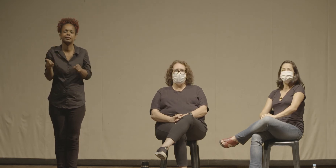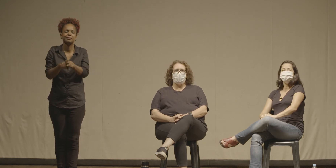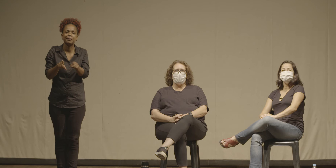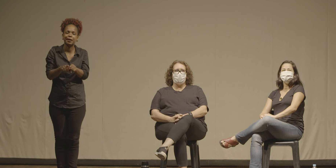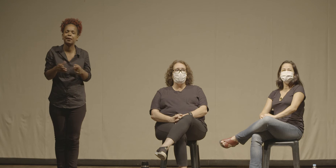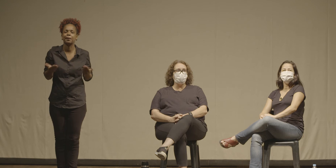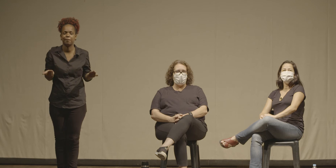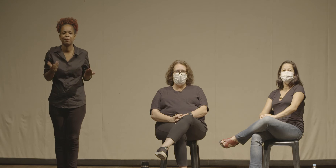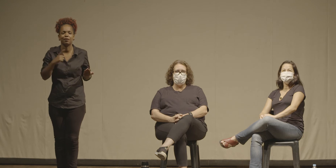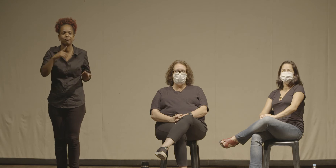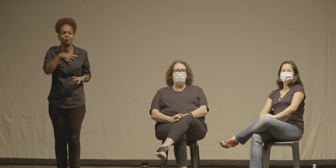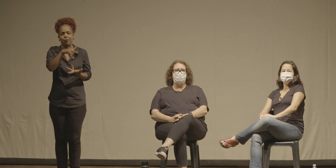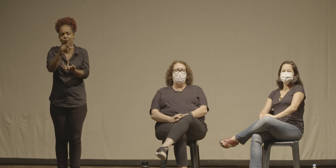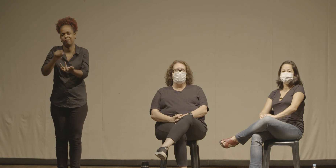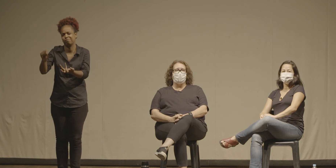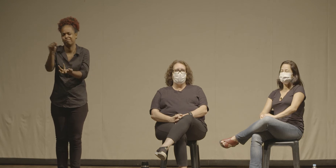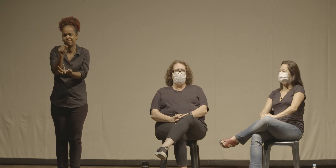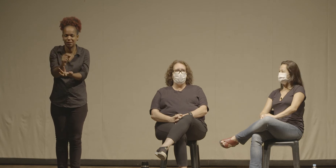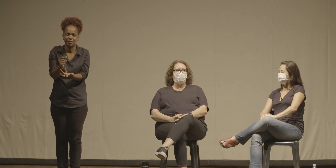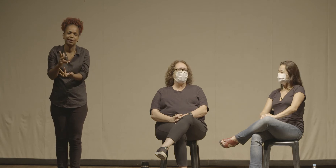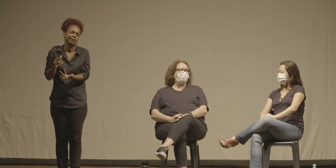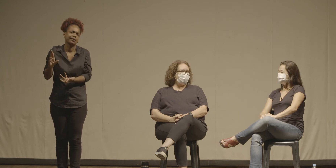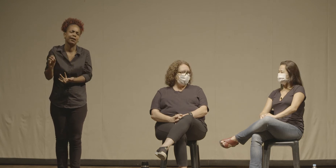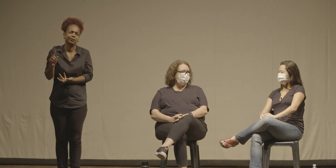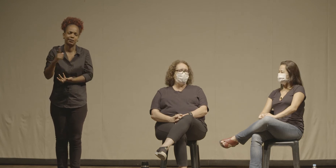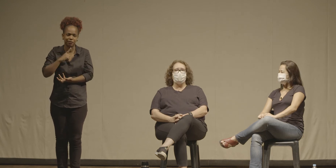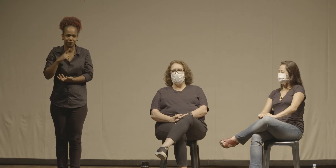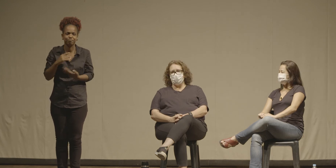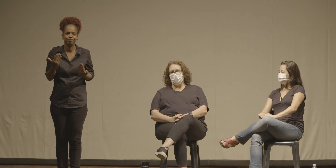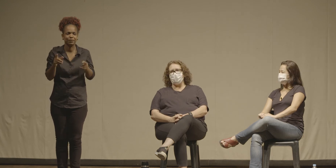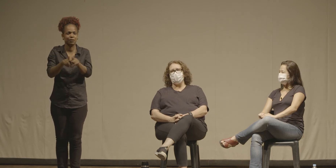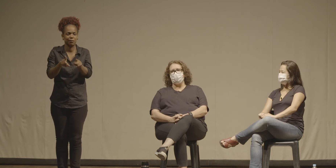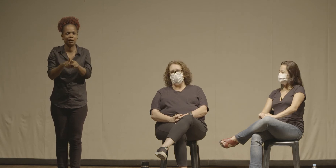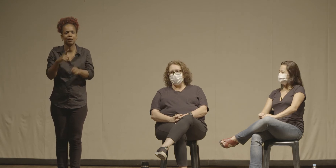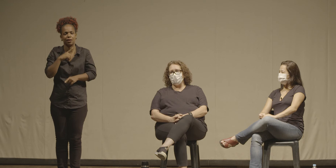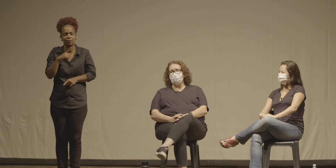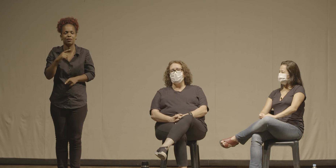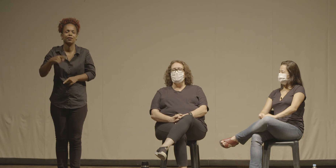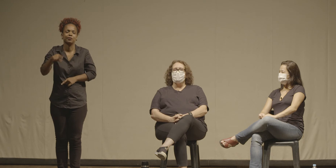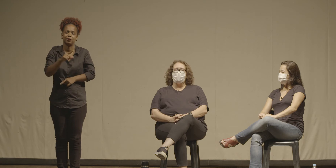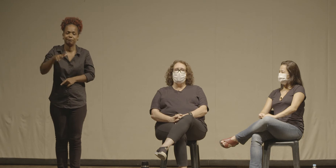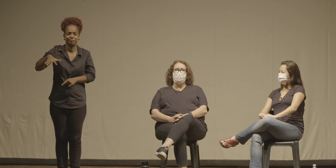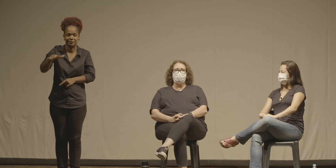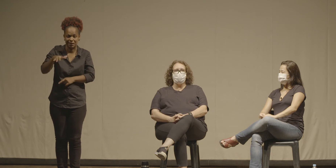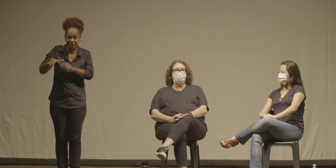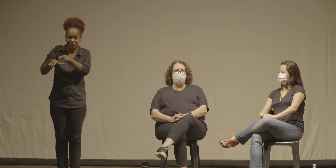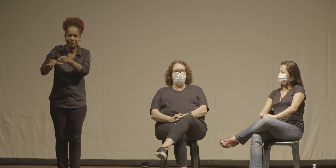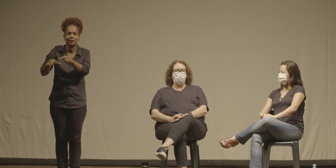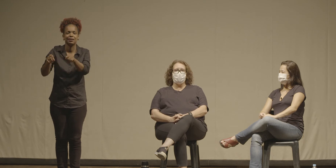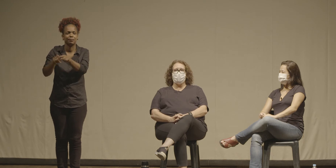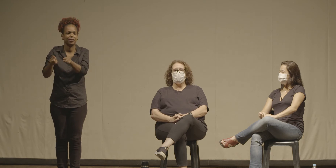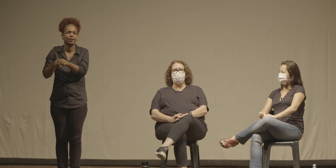também mundial, obviamente, atingiu, né, o mercado audiovisual e